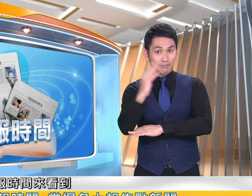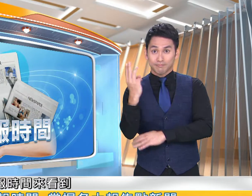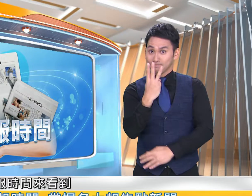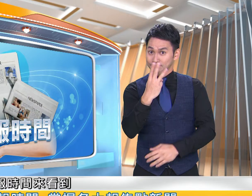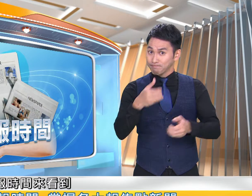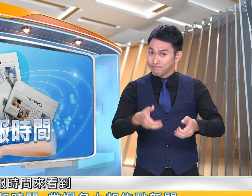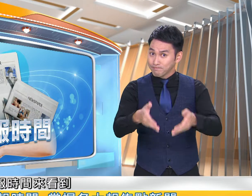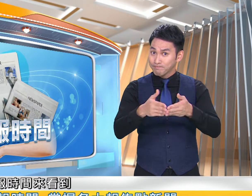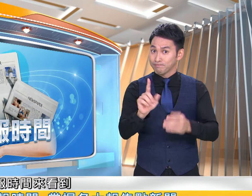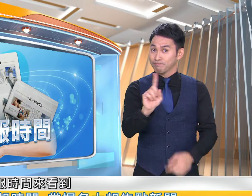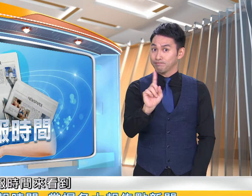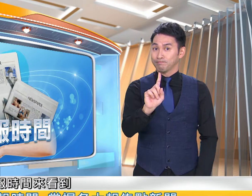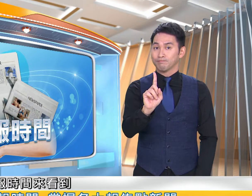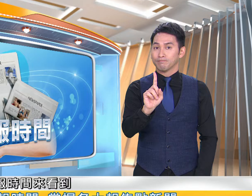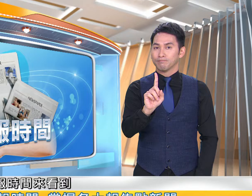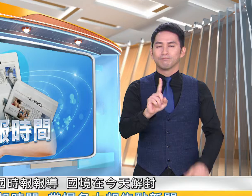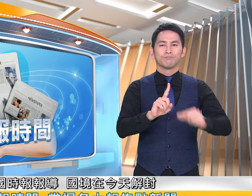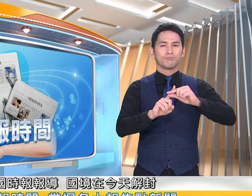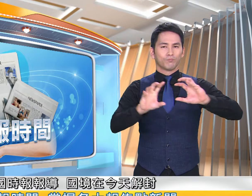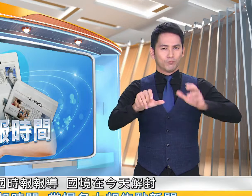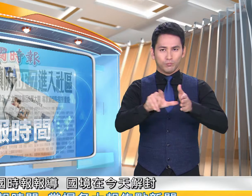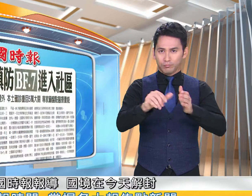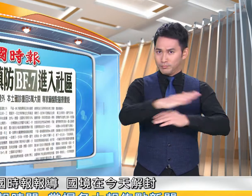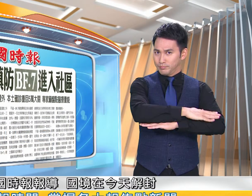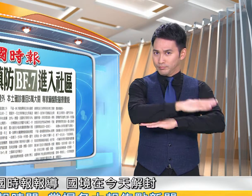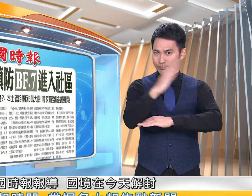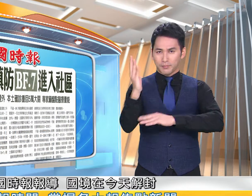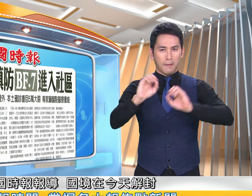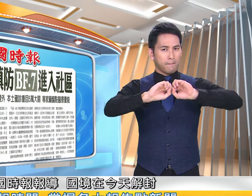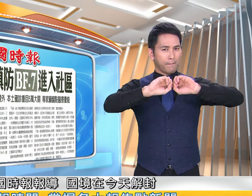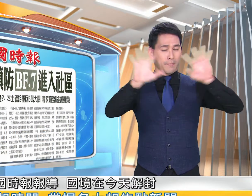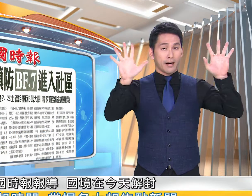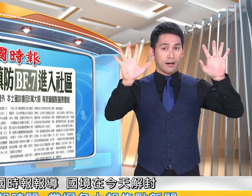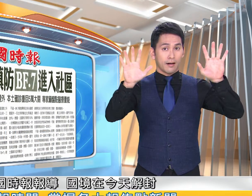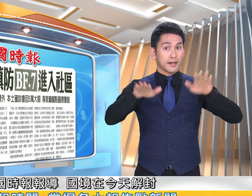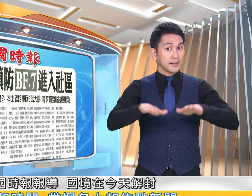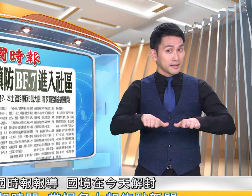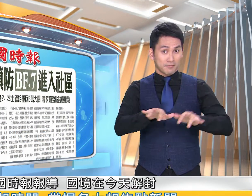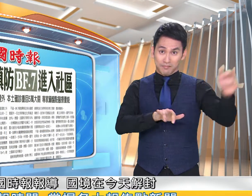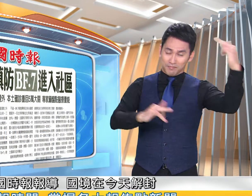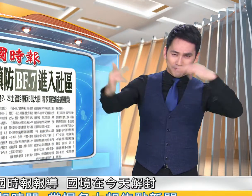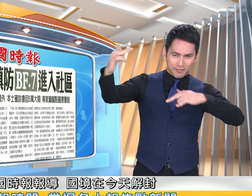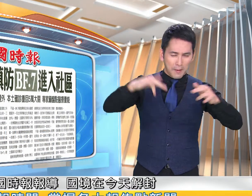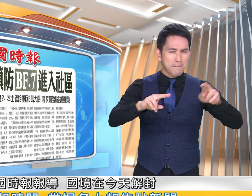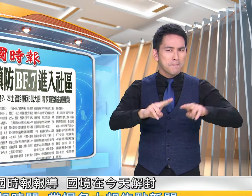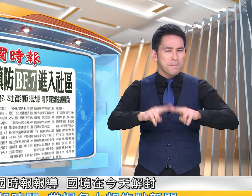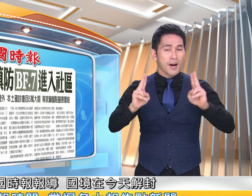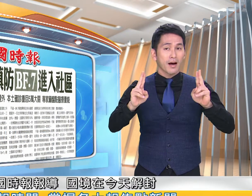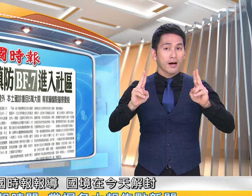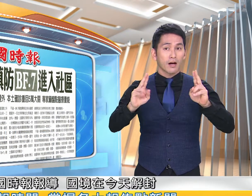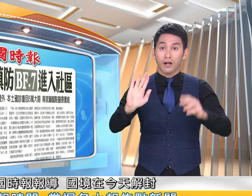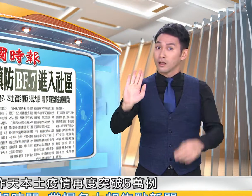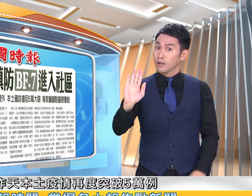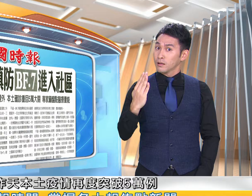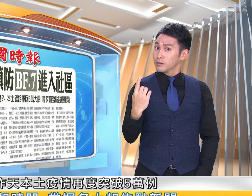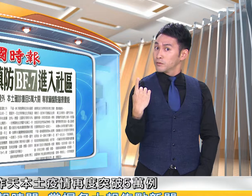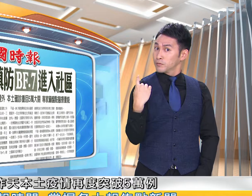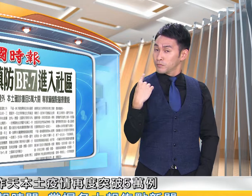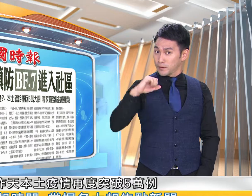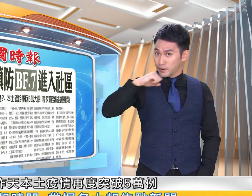读报时间，来看到《中国时报》报道，国境在今天解封，但是昨天本